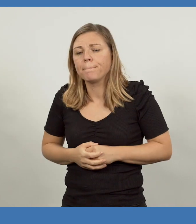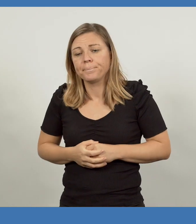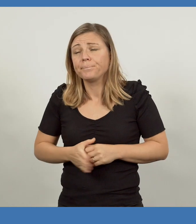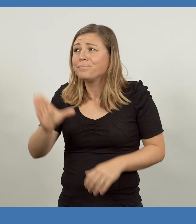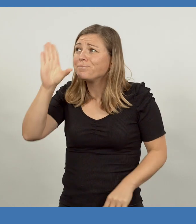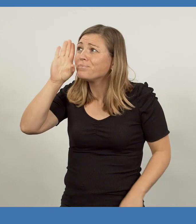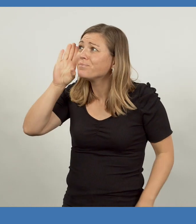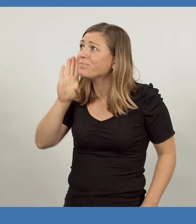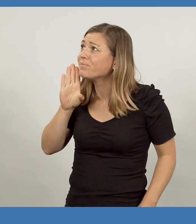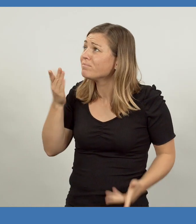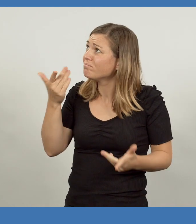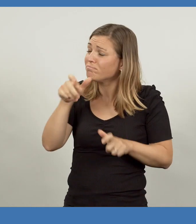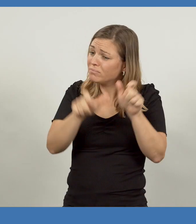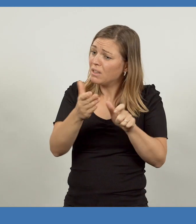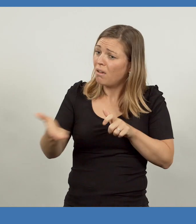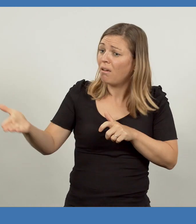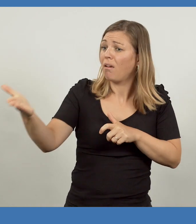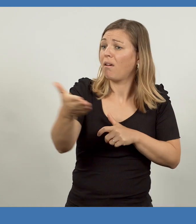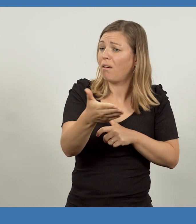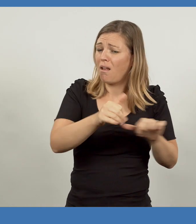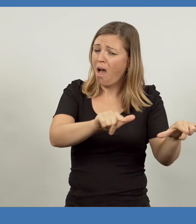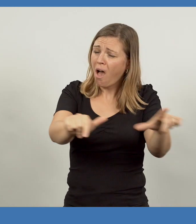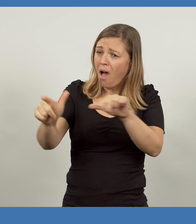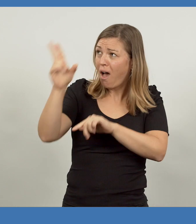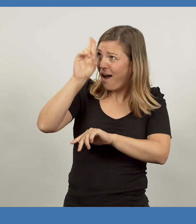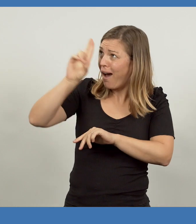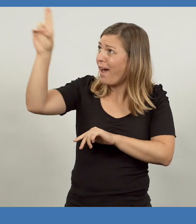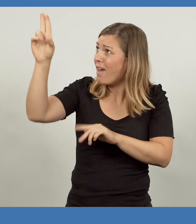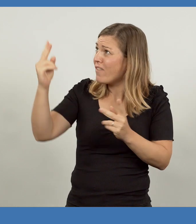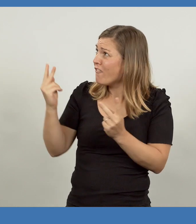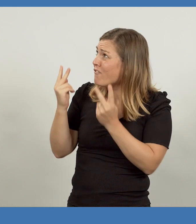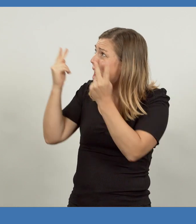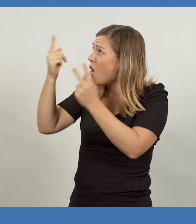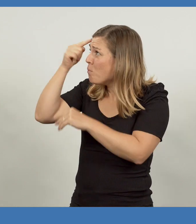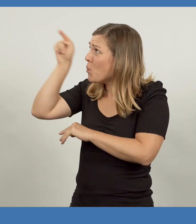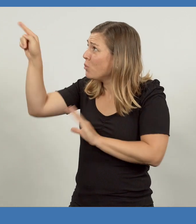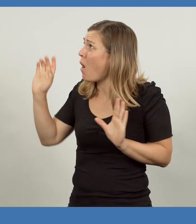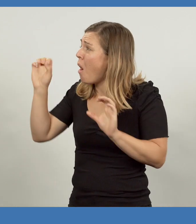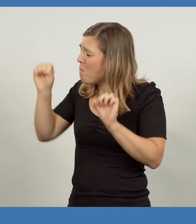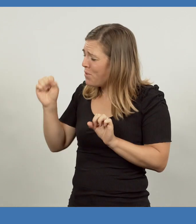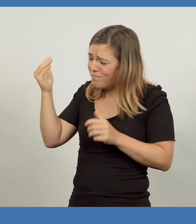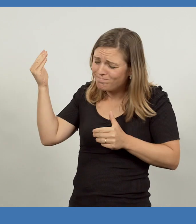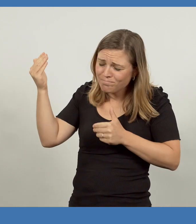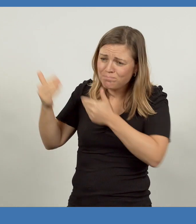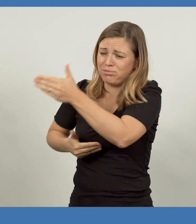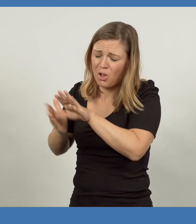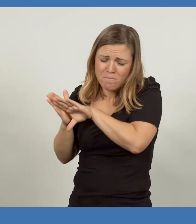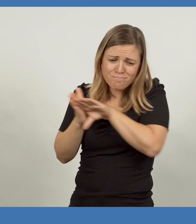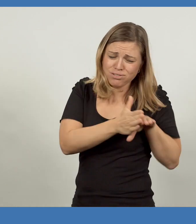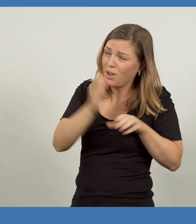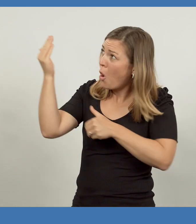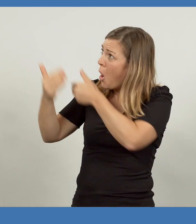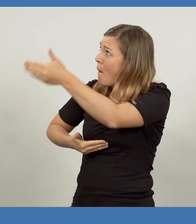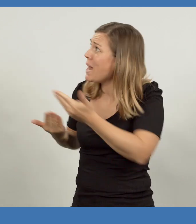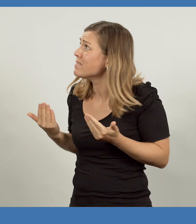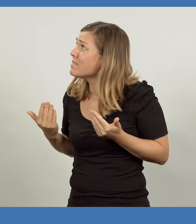elle est prête à sacrifier son rêve pour toi, ce qu'il y a de prix pour toi. Est-ce que tu as la première place de sa vie? Je prie que maintenant tu